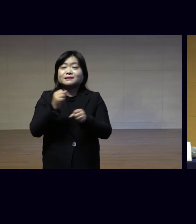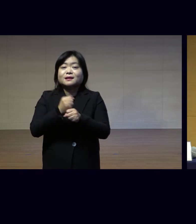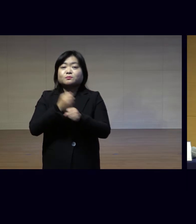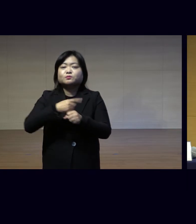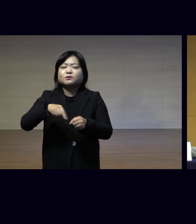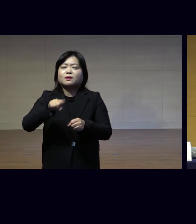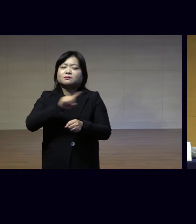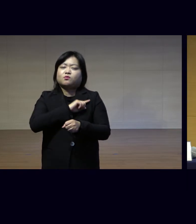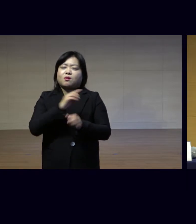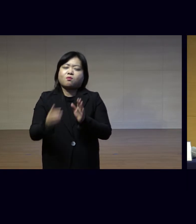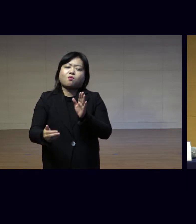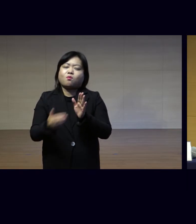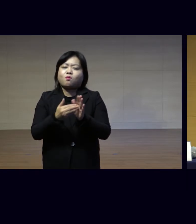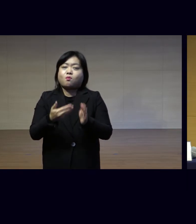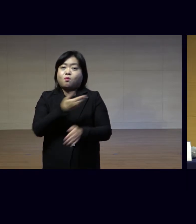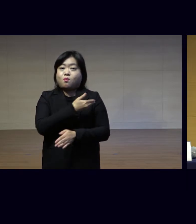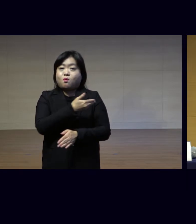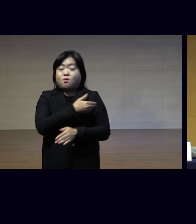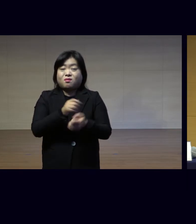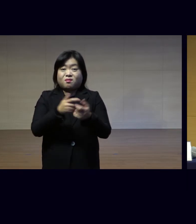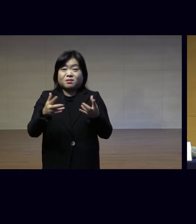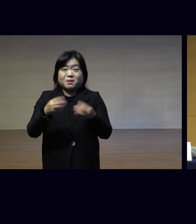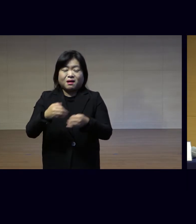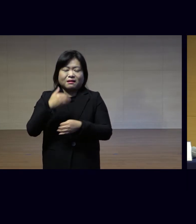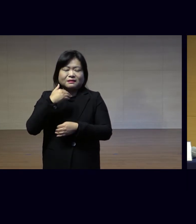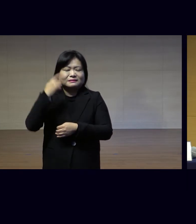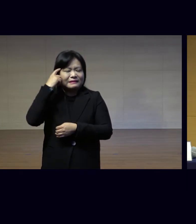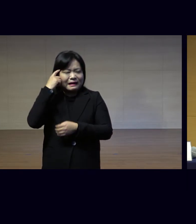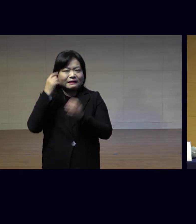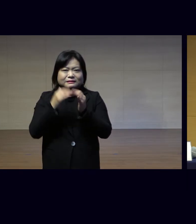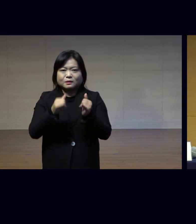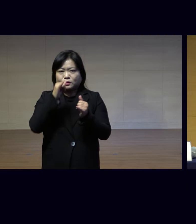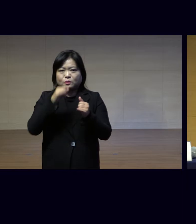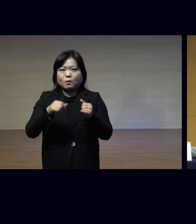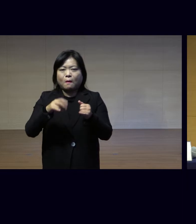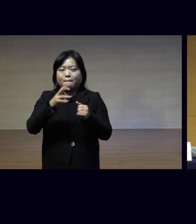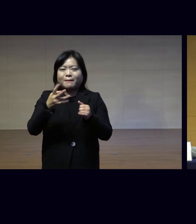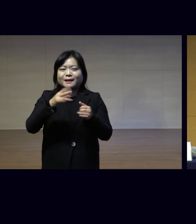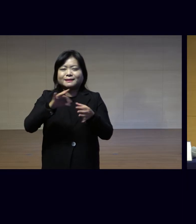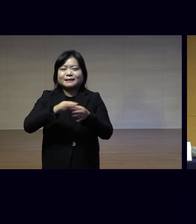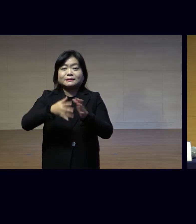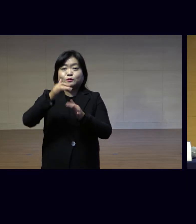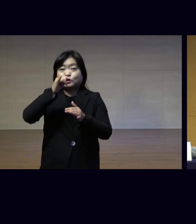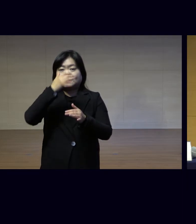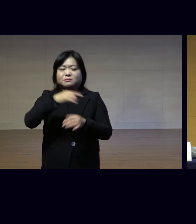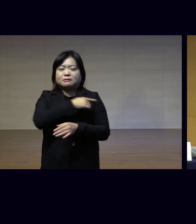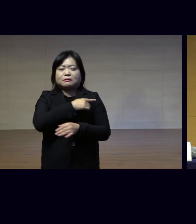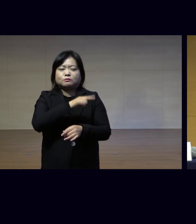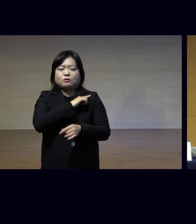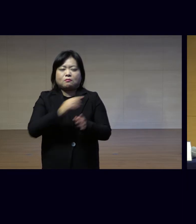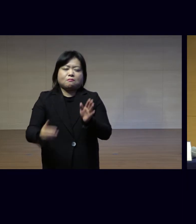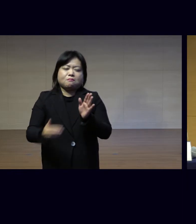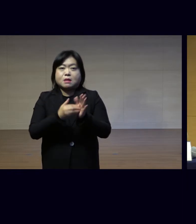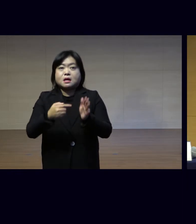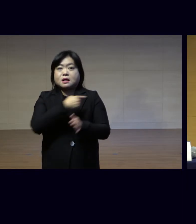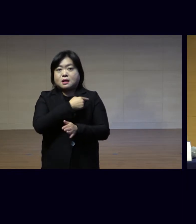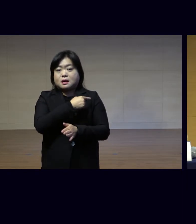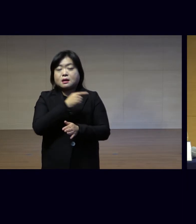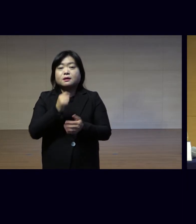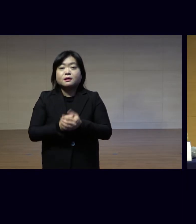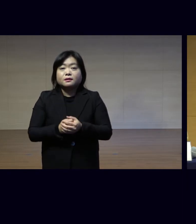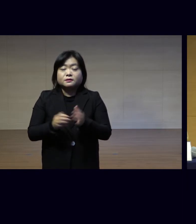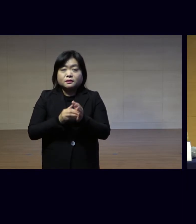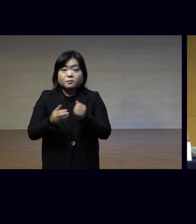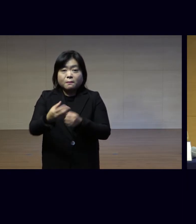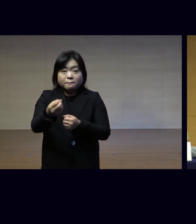걸작이 아닌가. 뭐 깔레 시민도 있고 뭐 생각하는 사람도 있고 하지만 이건 정말 걸작인 것 같아요. 그래서 이 작품을 했을 때